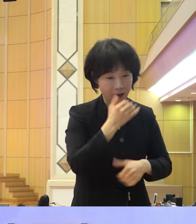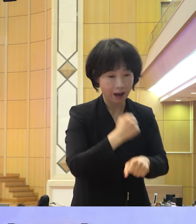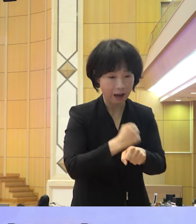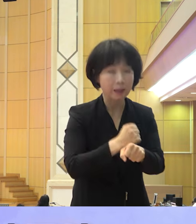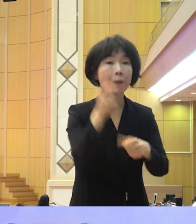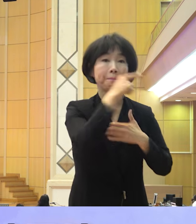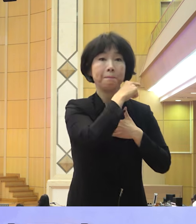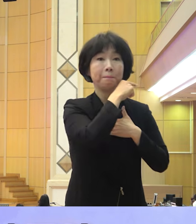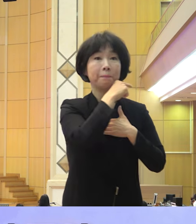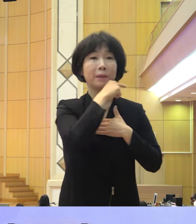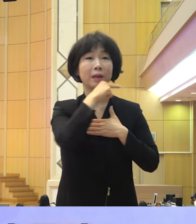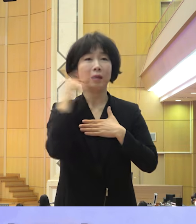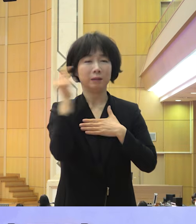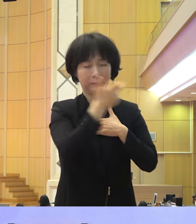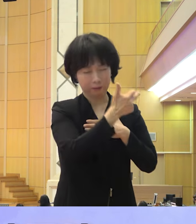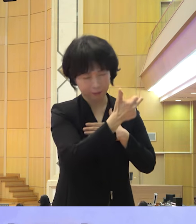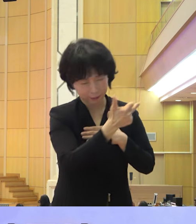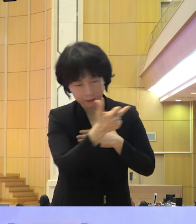깨끗게 함기는